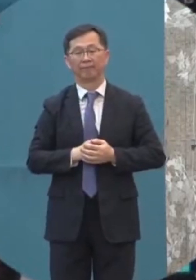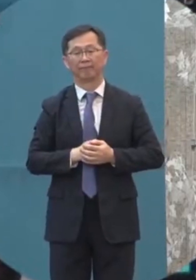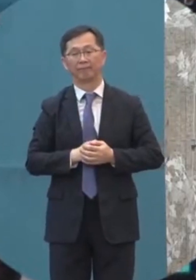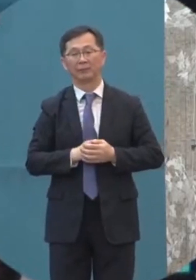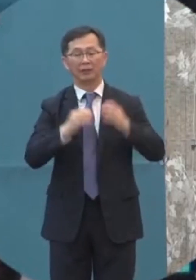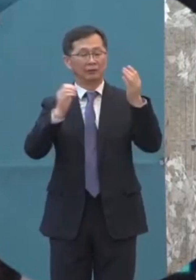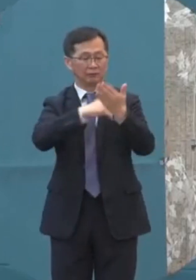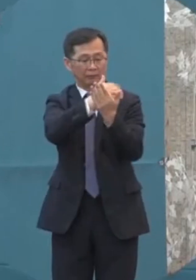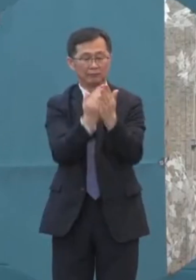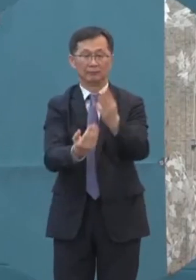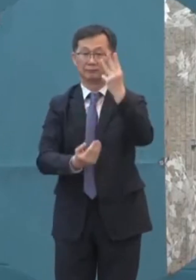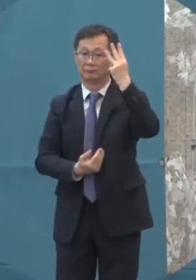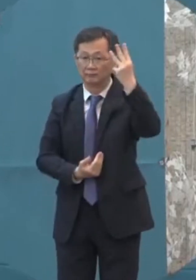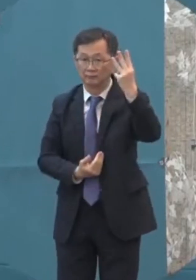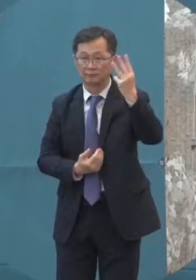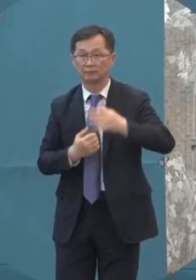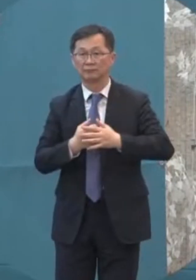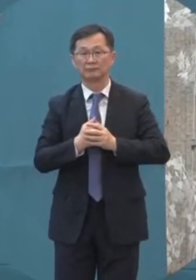이 세 가지를